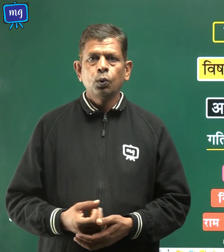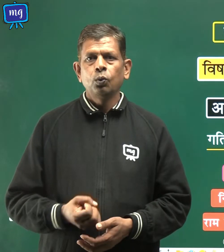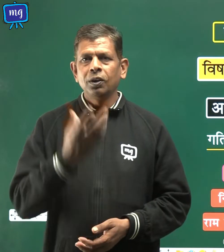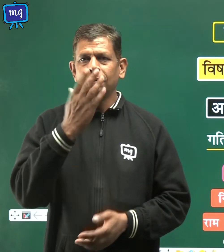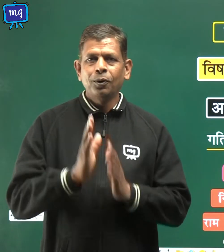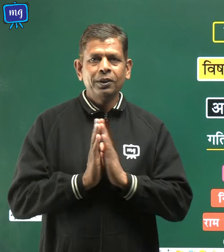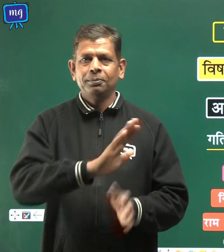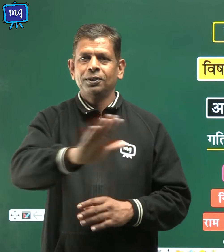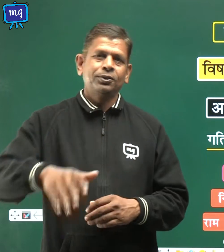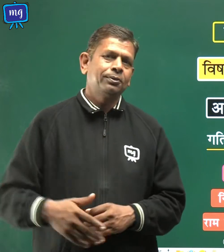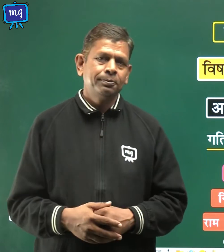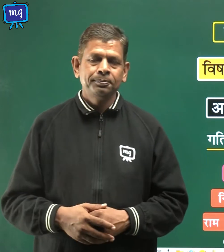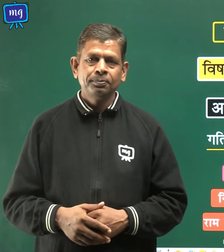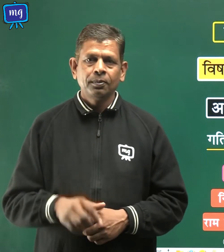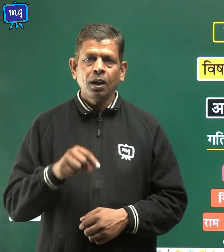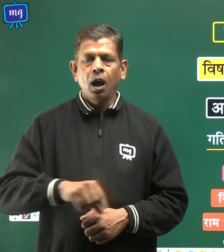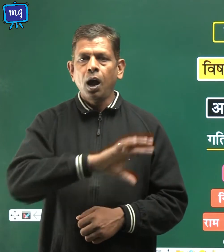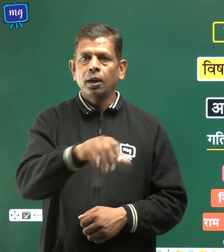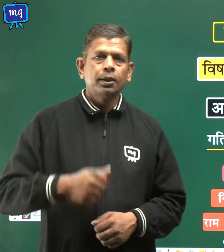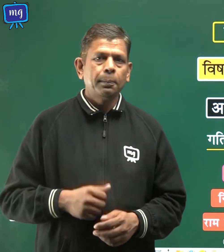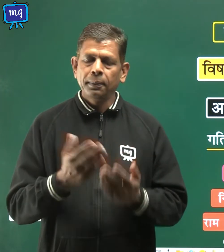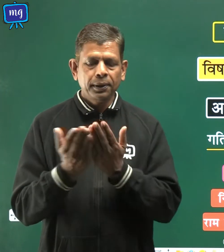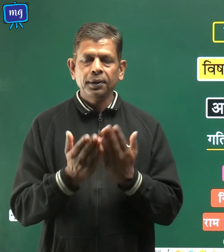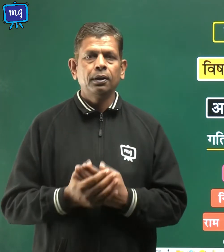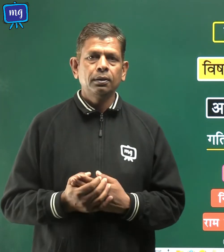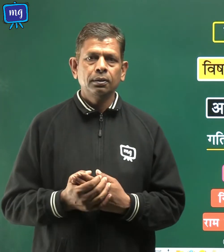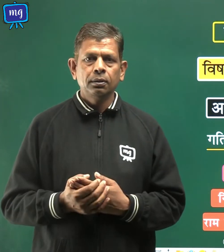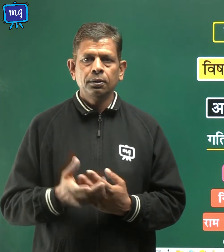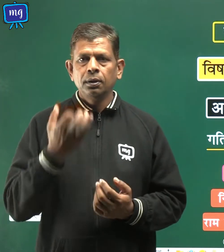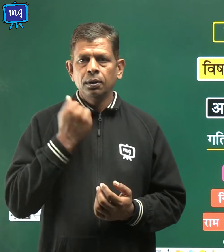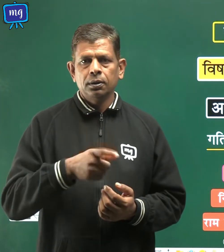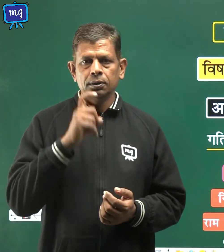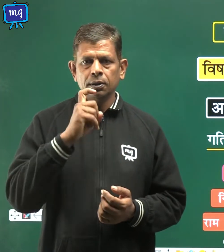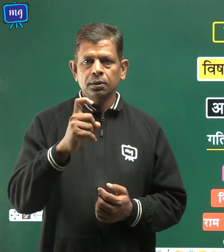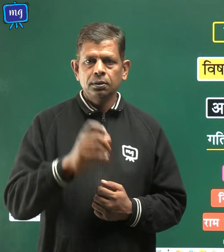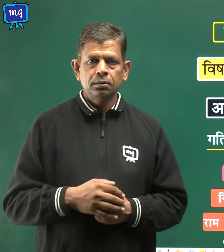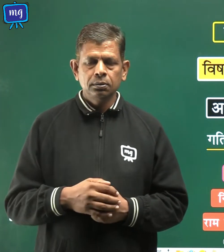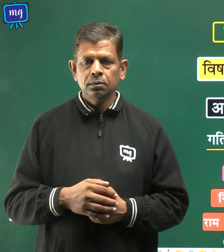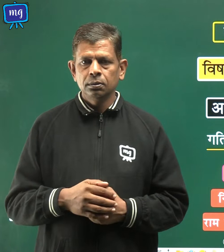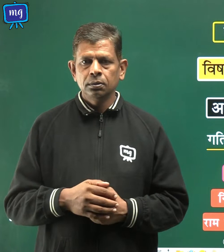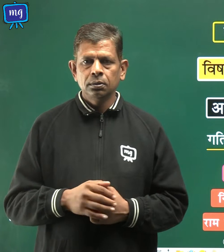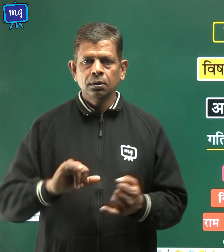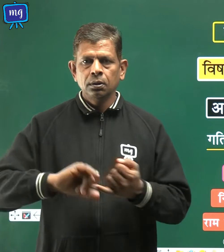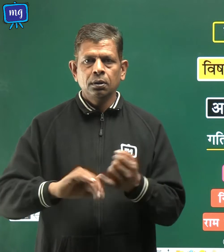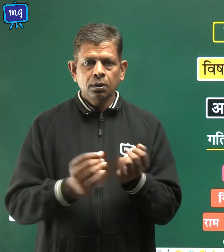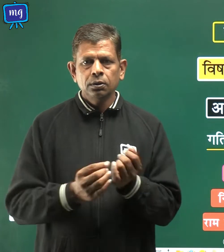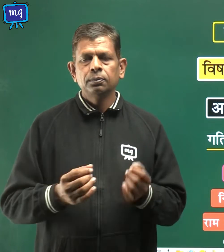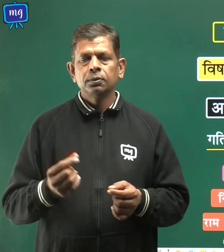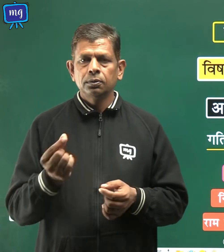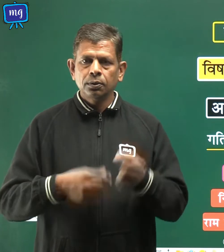गुड मॉर्निंग बच्चों। आज हम पढ़ेंगे कक्षा 7 विषय विज्ञान